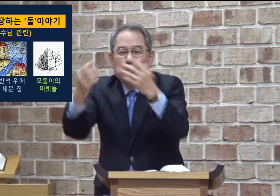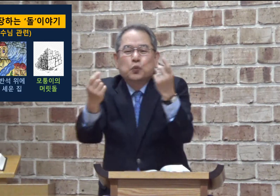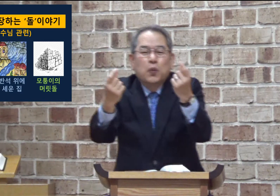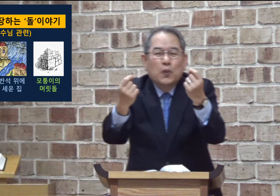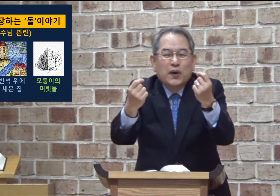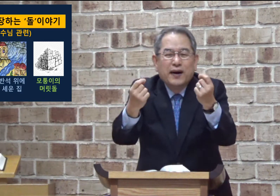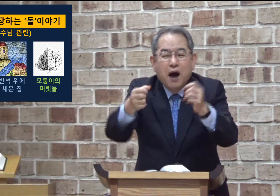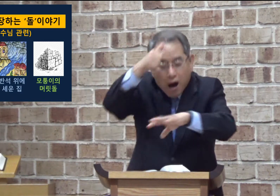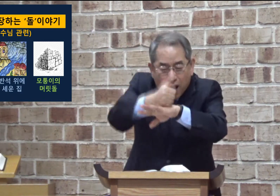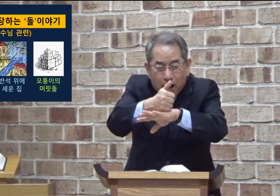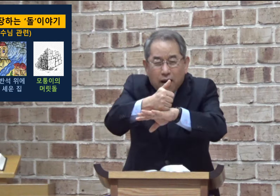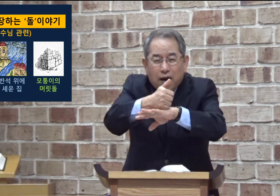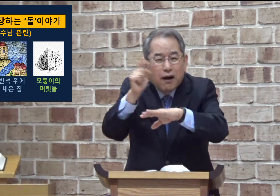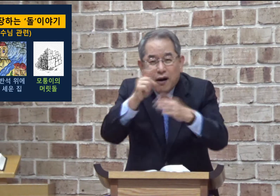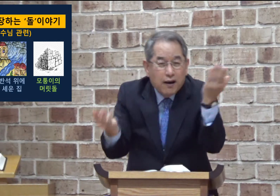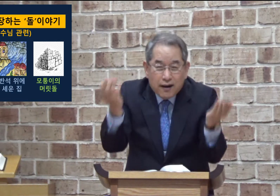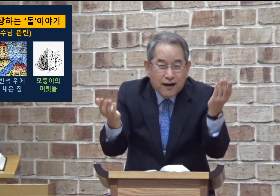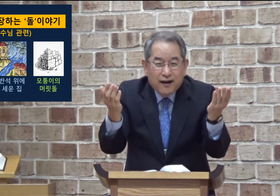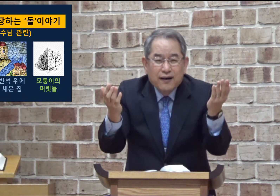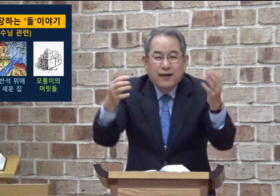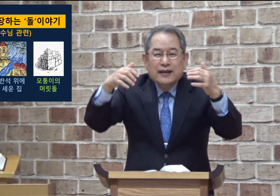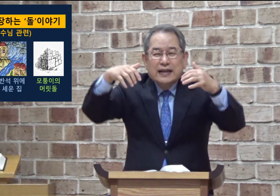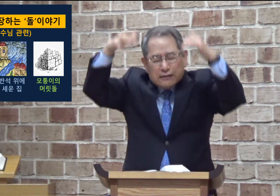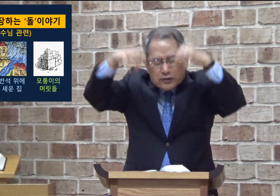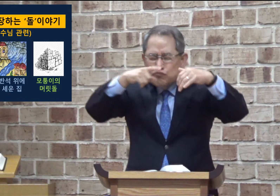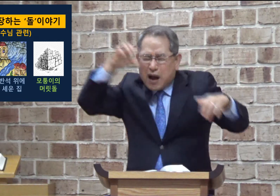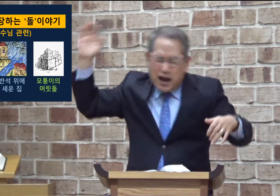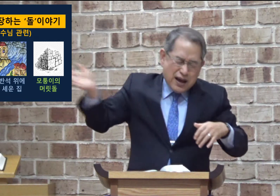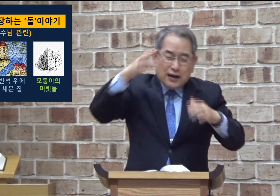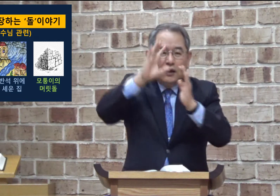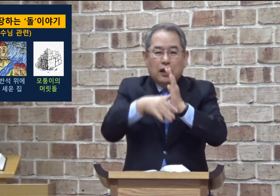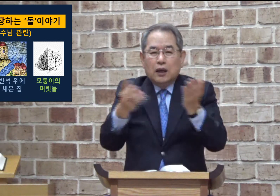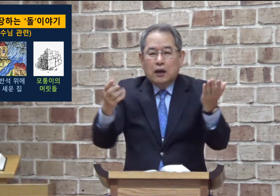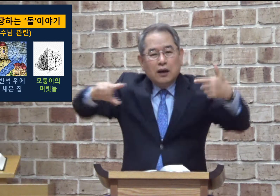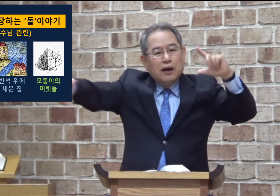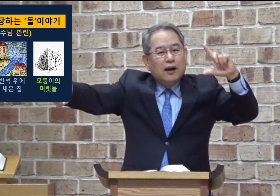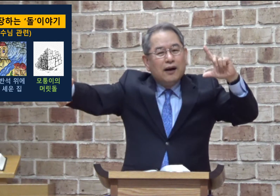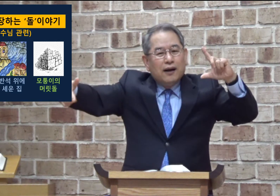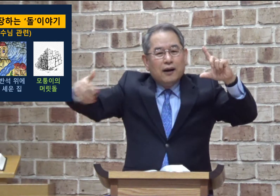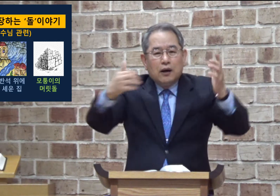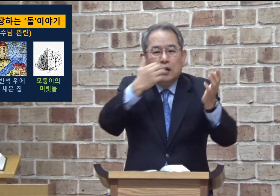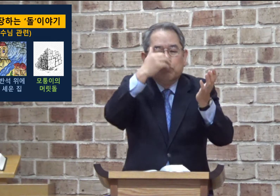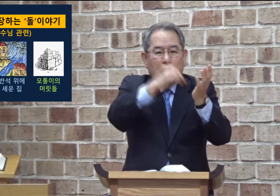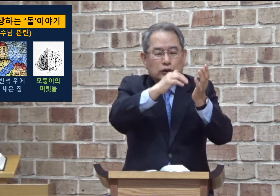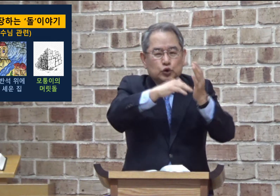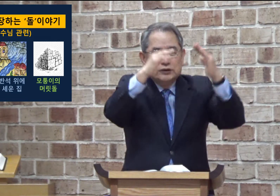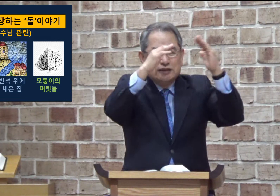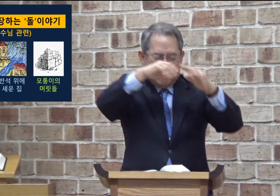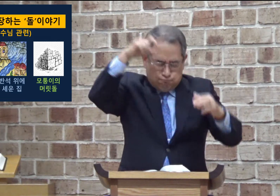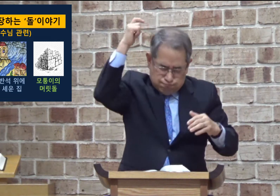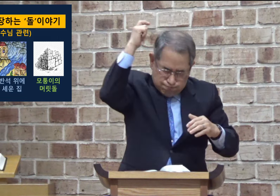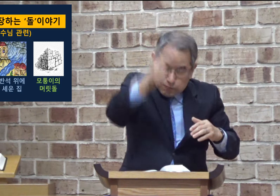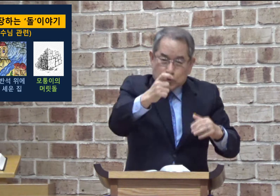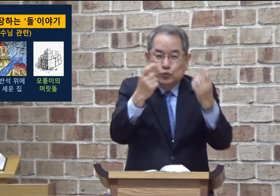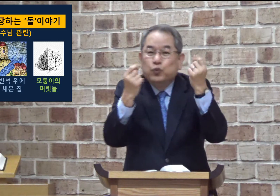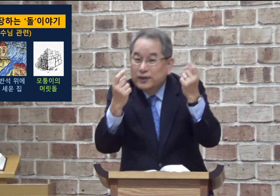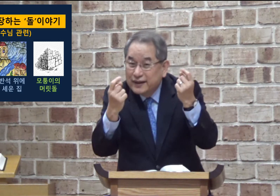때 반석 위에 세운 집은 무너지지 않지만 모래 위에 세운 집은 무너집니다.